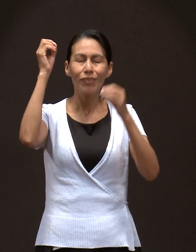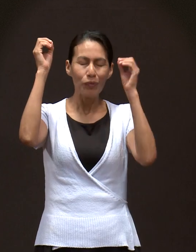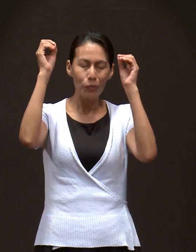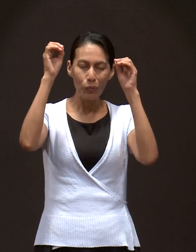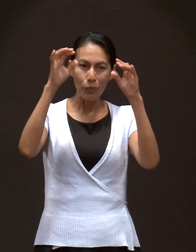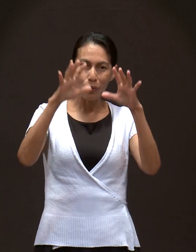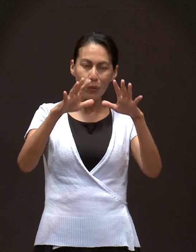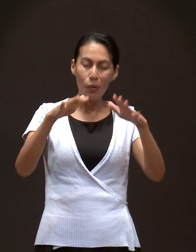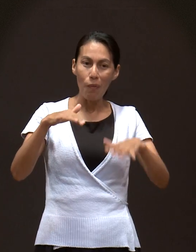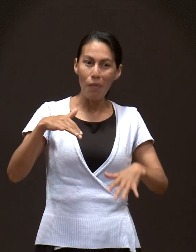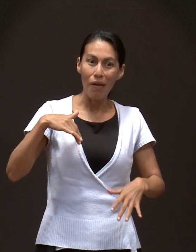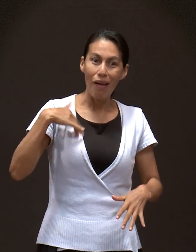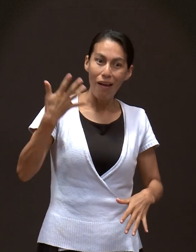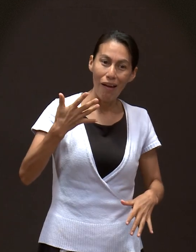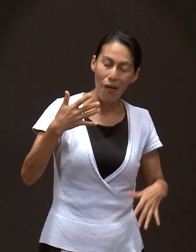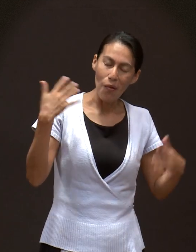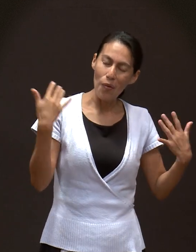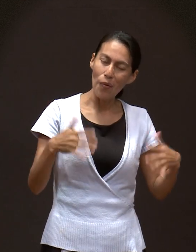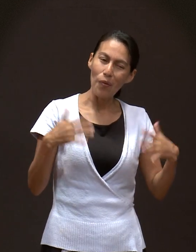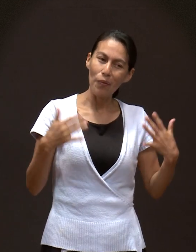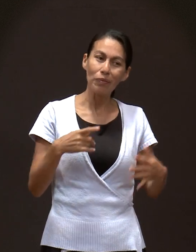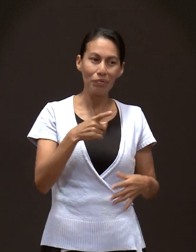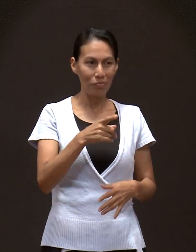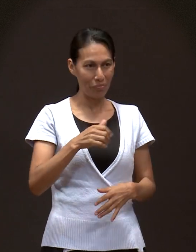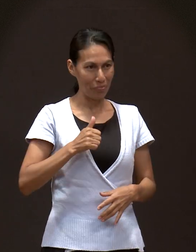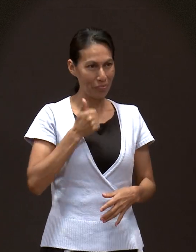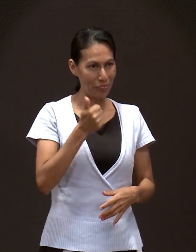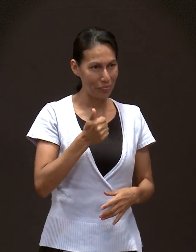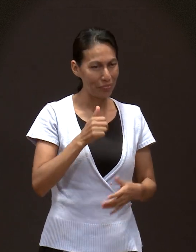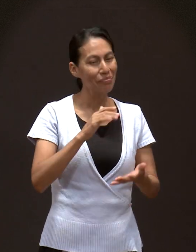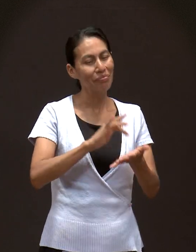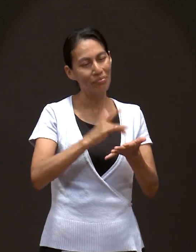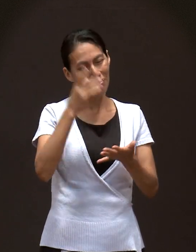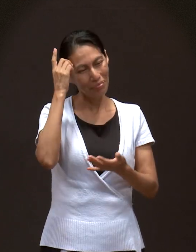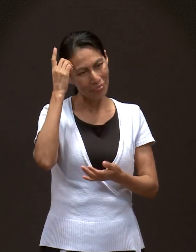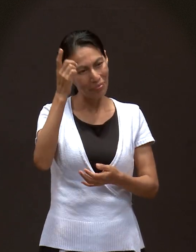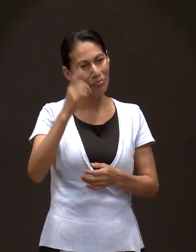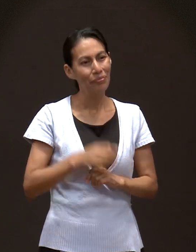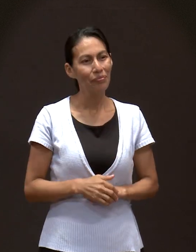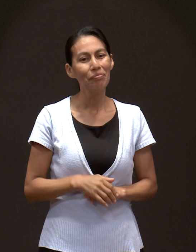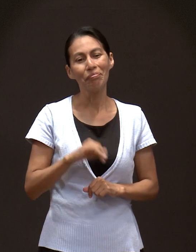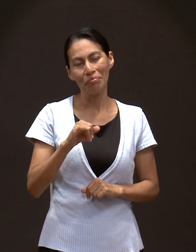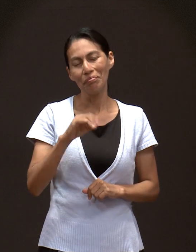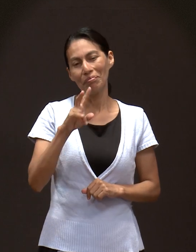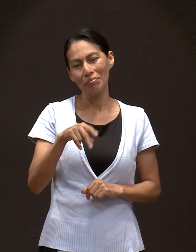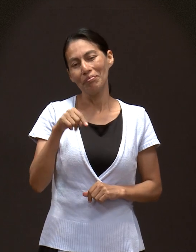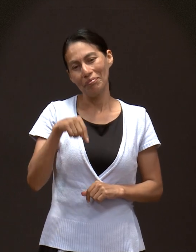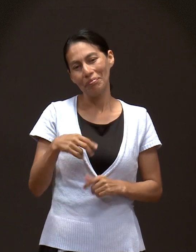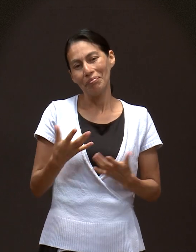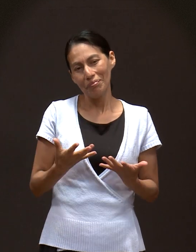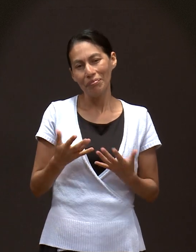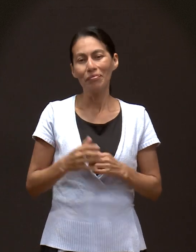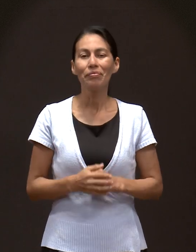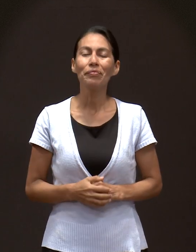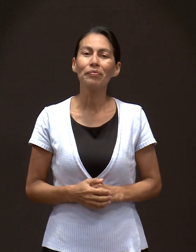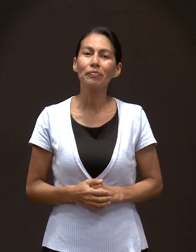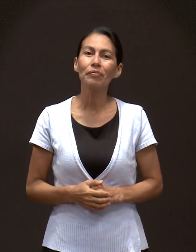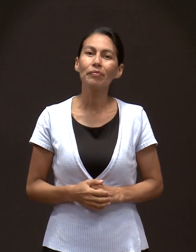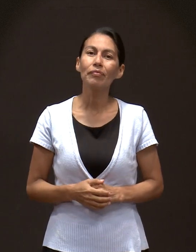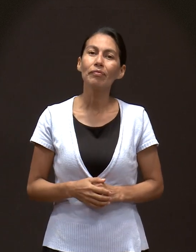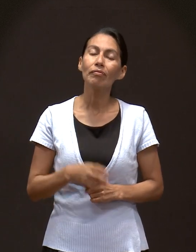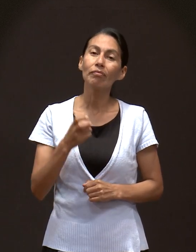tus planes, entonces el Señor hace el milagro. Y tú lo aprovechaste. Gracias a Dios. Y aquí estamos.